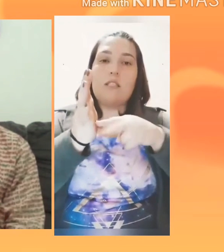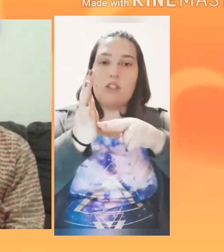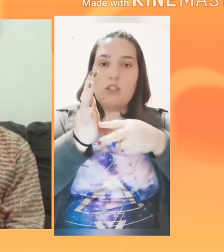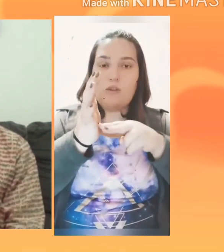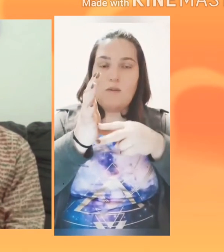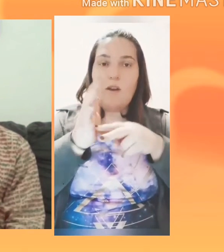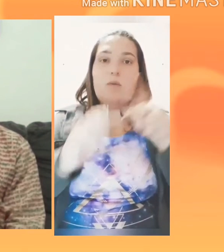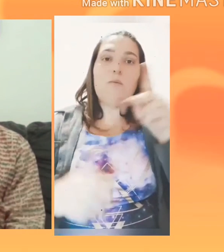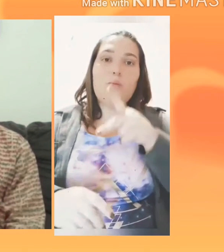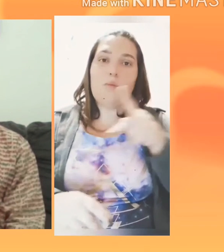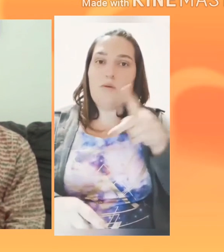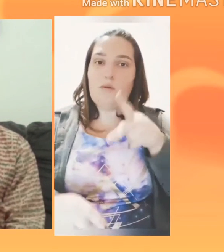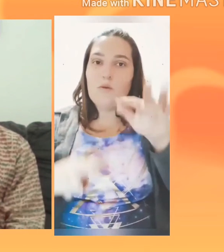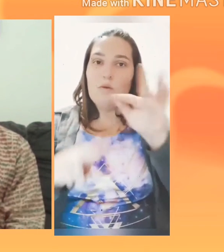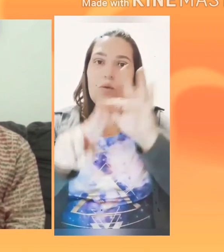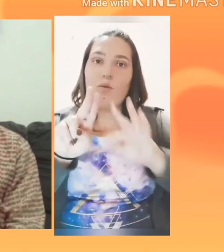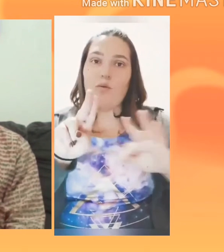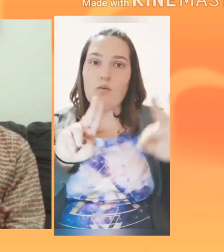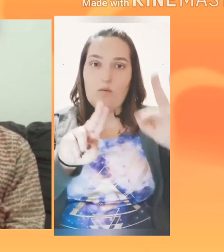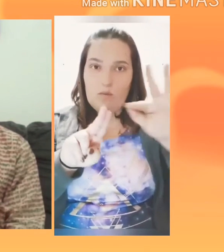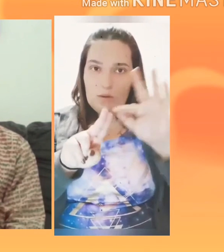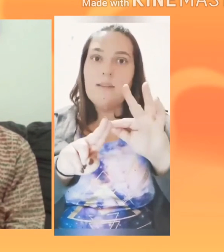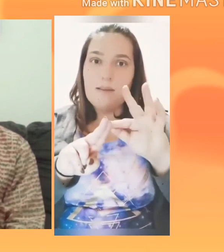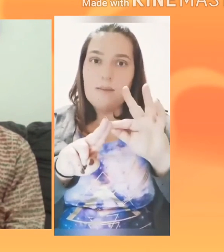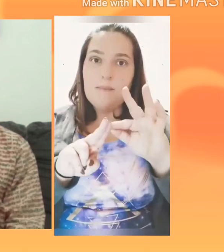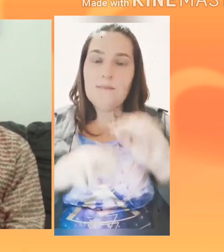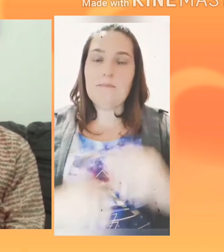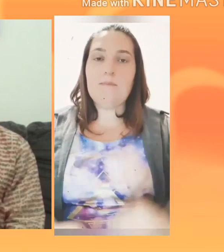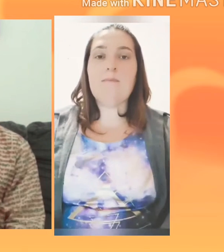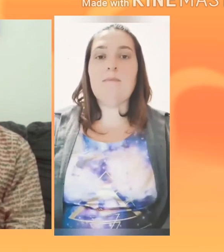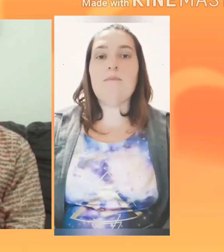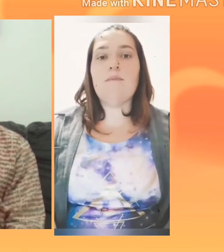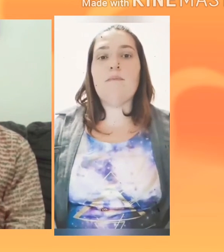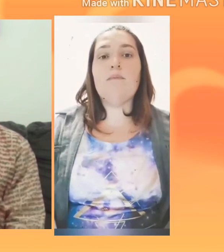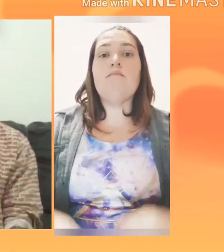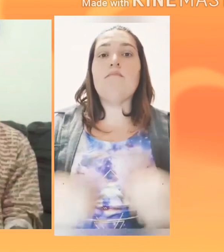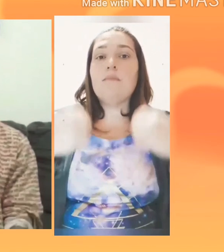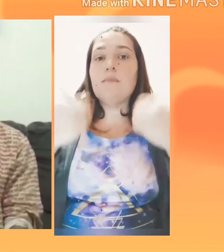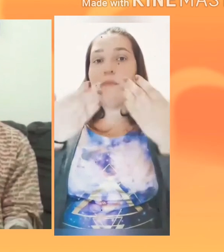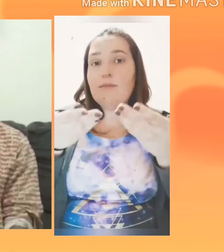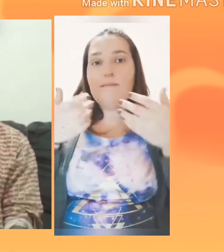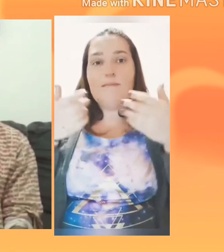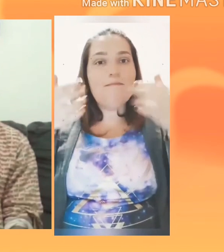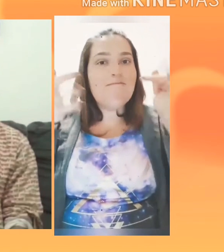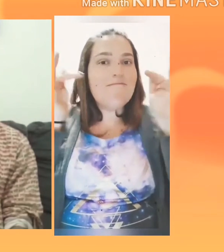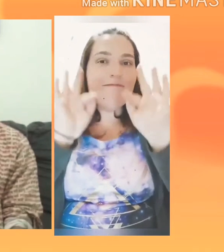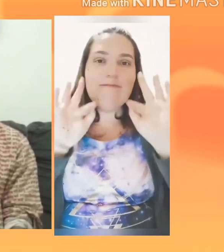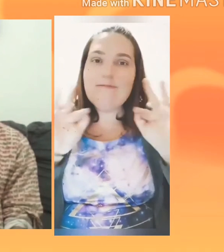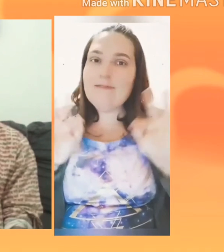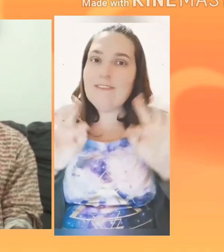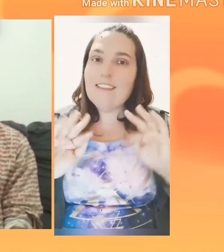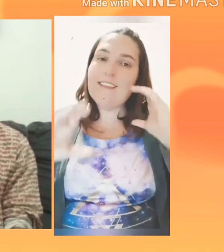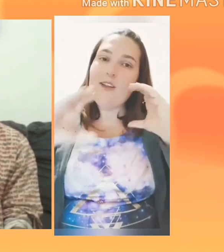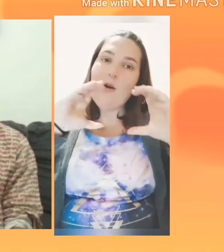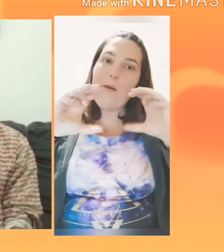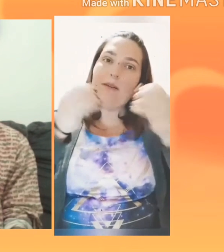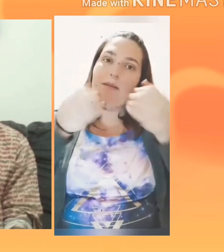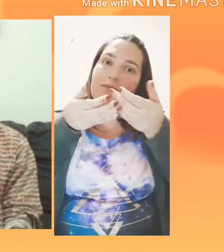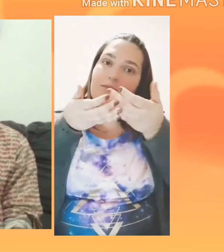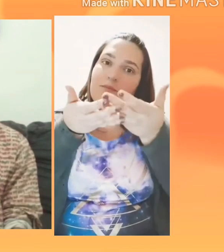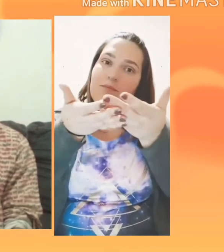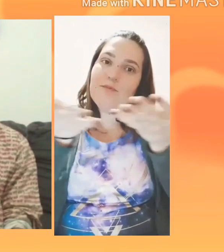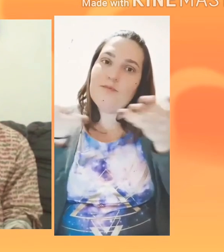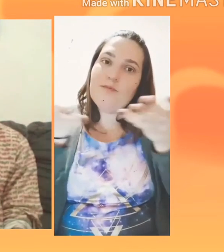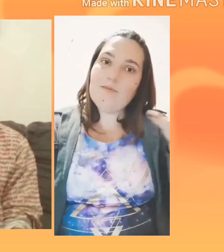Sindicato dos Docentes da UFSCar. Então, muito feliz de me comunicar aqui